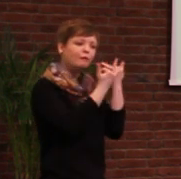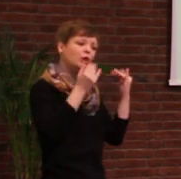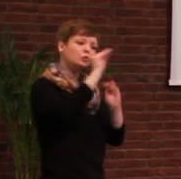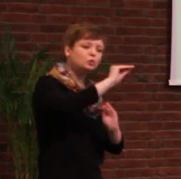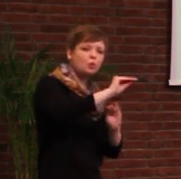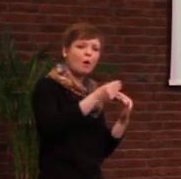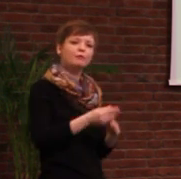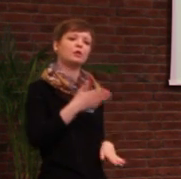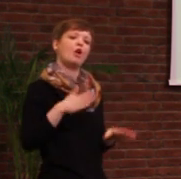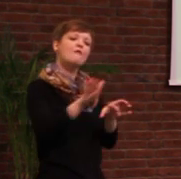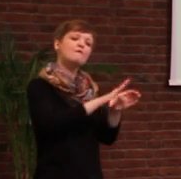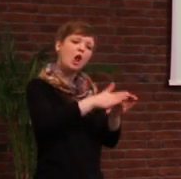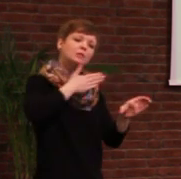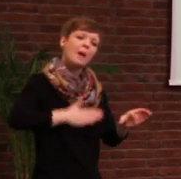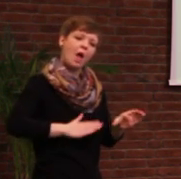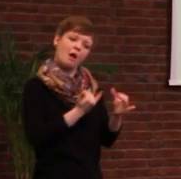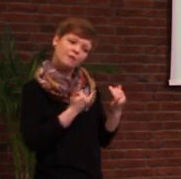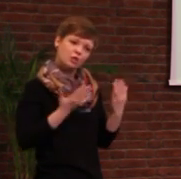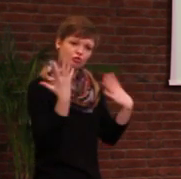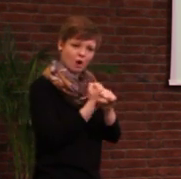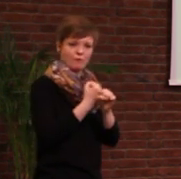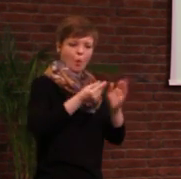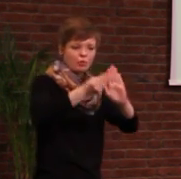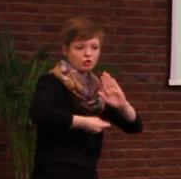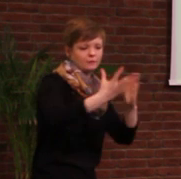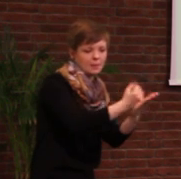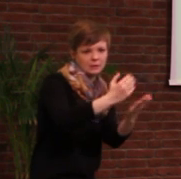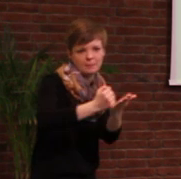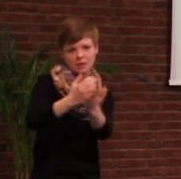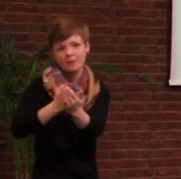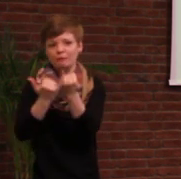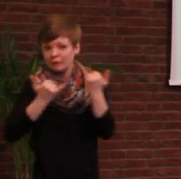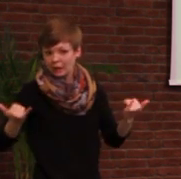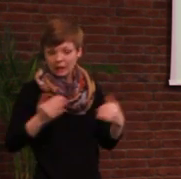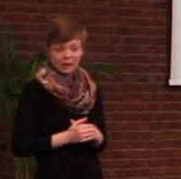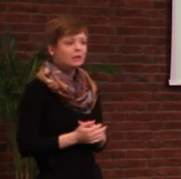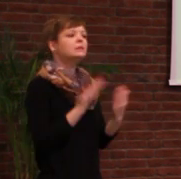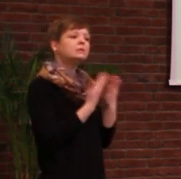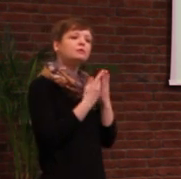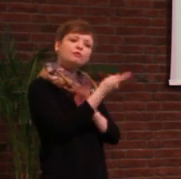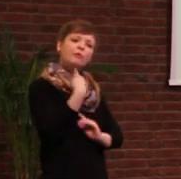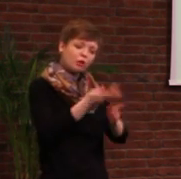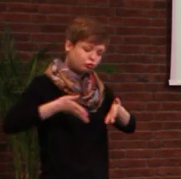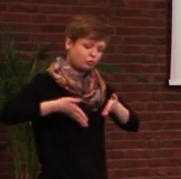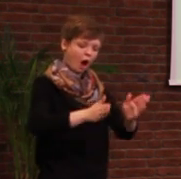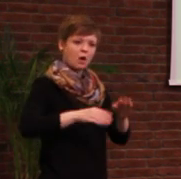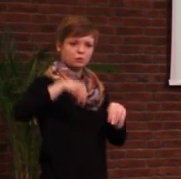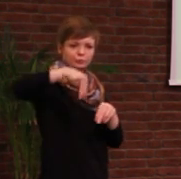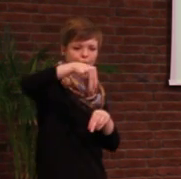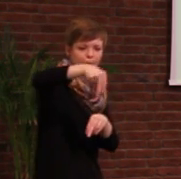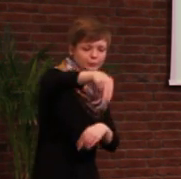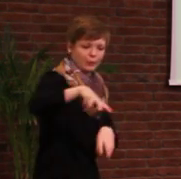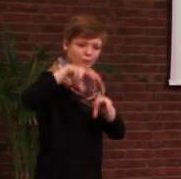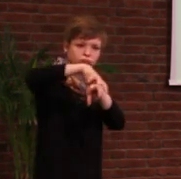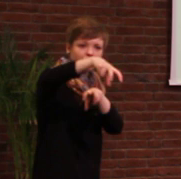das Volksbegehren unterstützen und Unterschriften sammeln wollen. Und darum geht es uns, wenn wir auf der Straße stehen. Wir wollen, dass Berlin